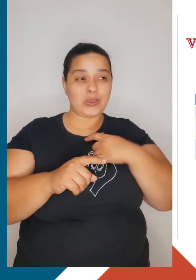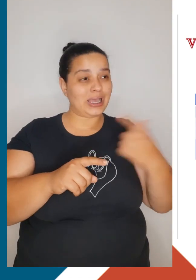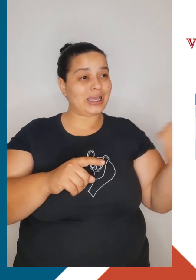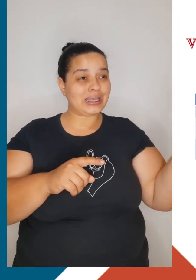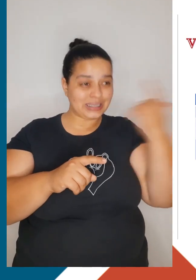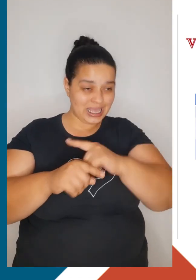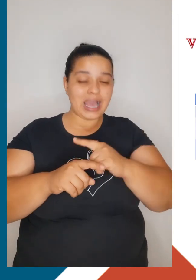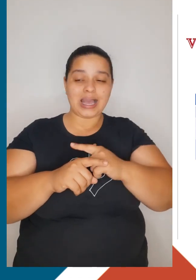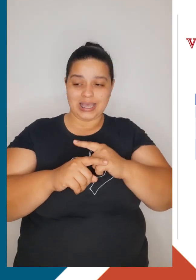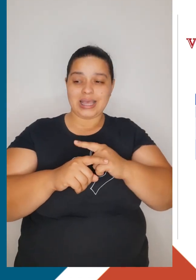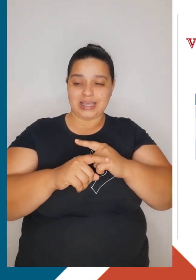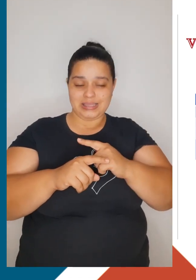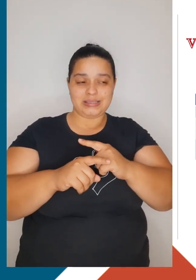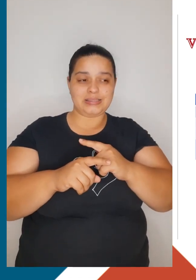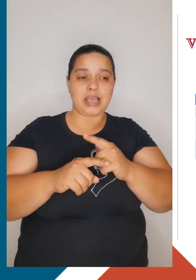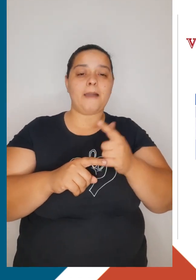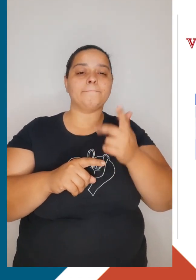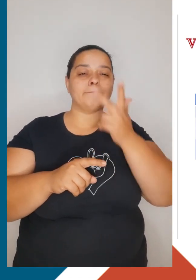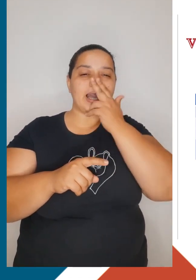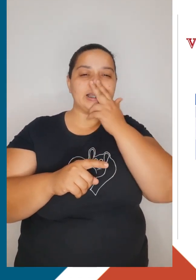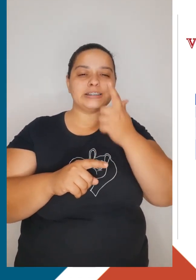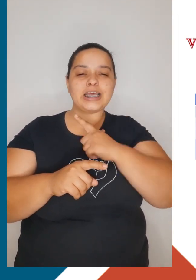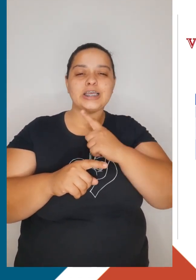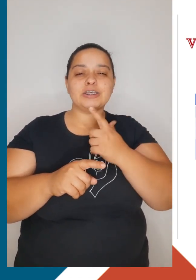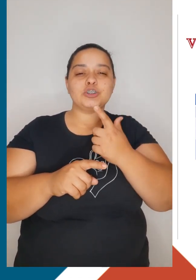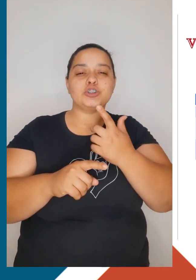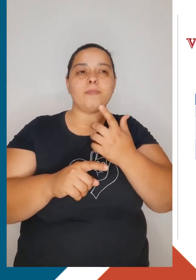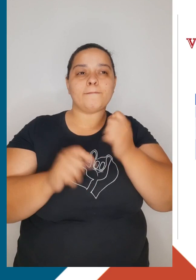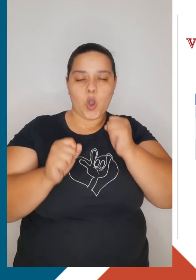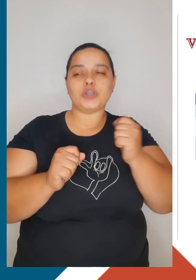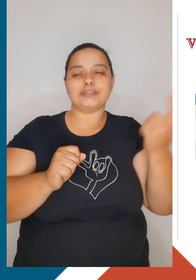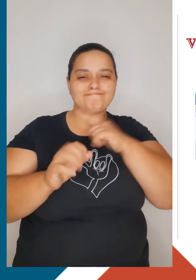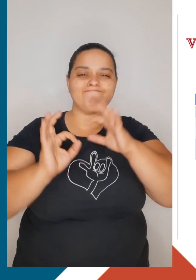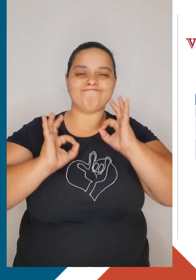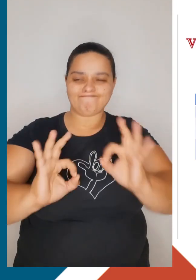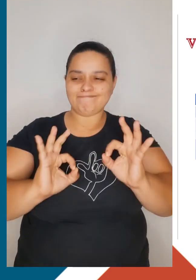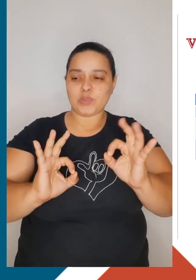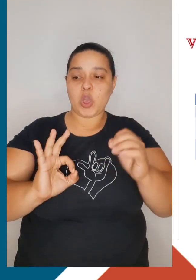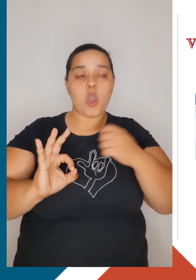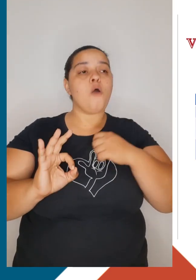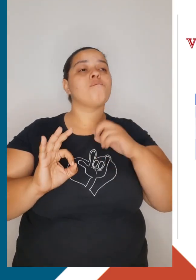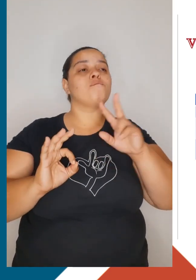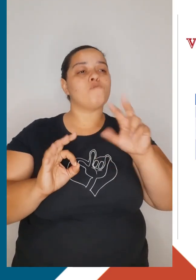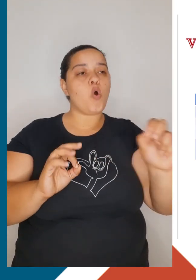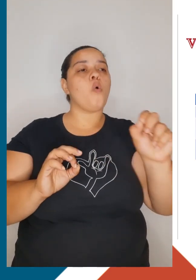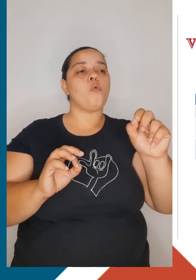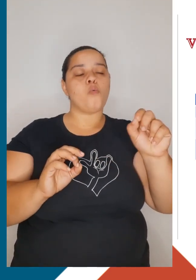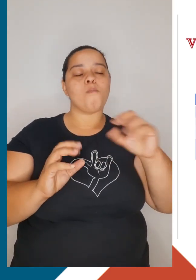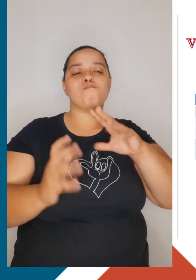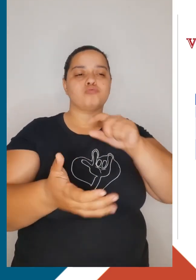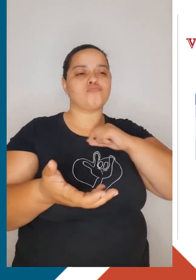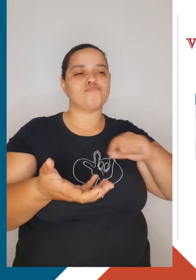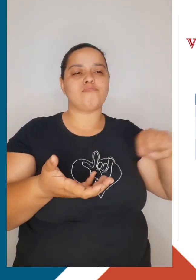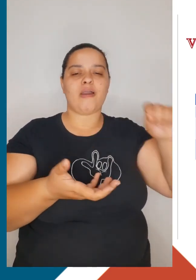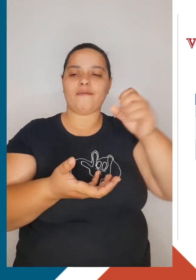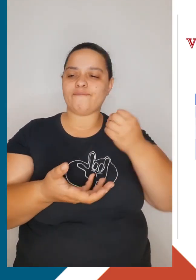ganhar na loteria, aqui há uma chance maior do que a do pretérito imperfeito. Se eu ganhar na loteria, darei a volta ao mundo sem